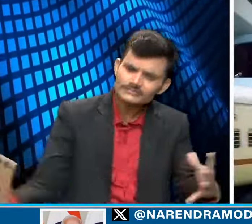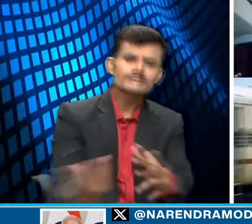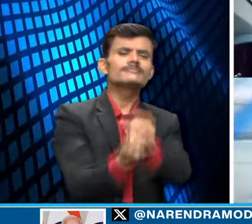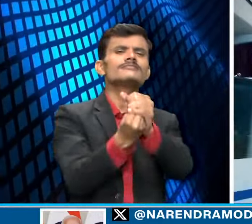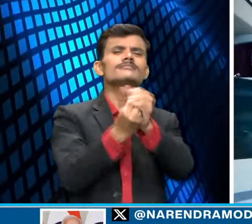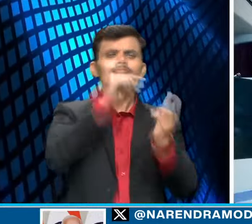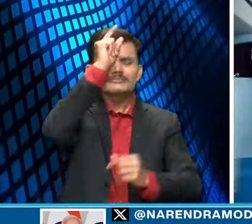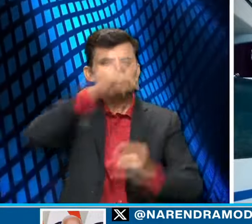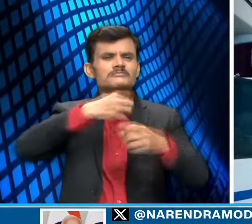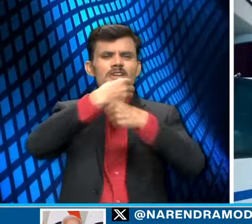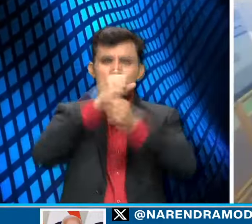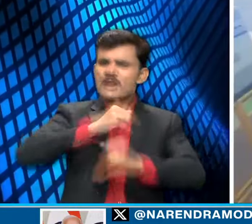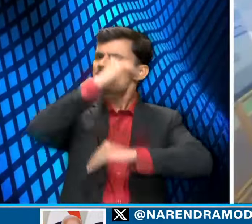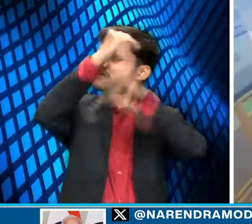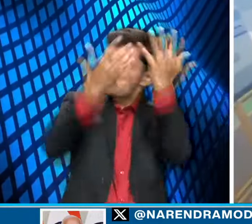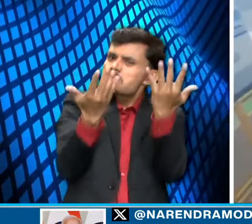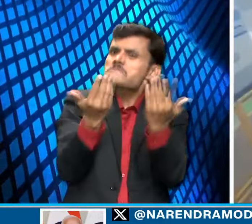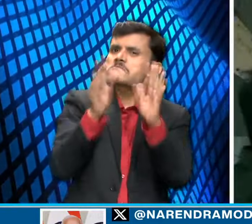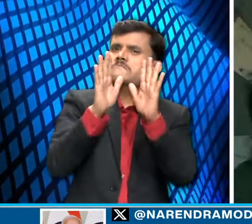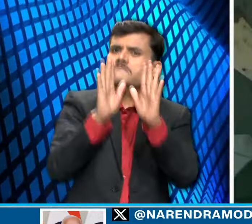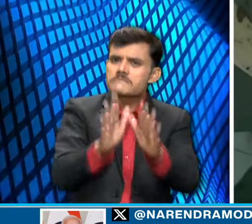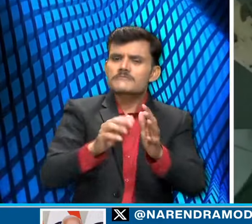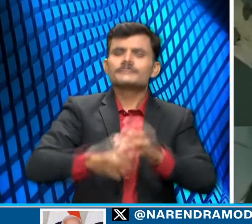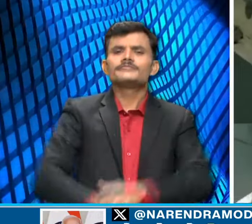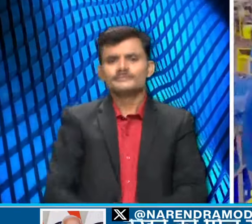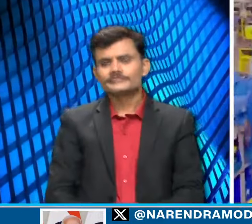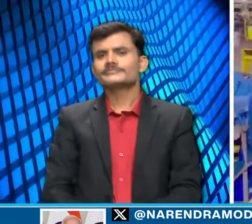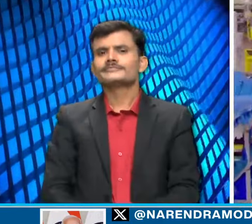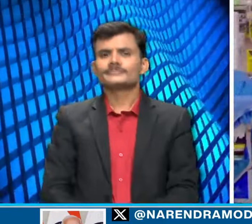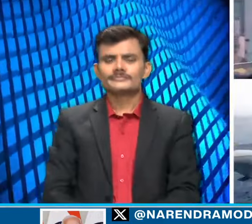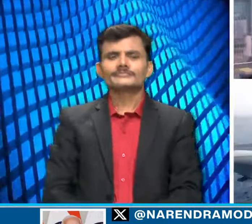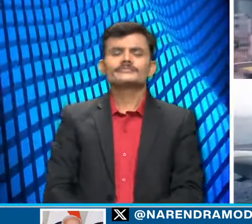تک